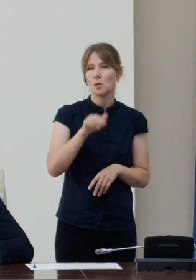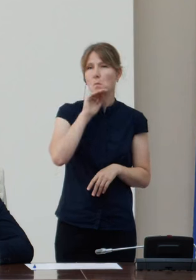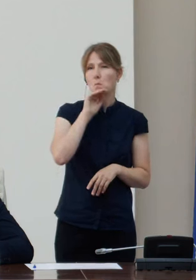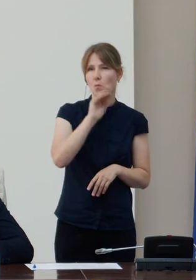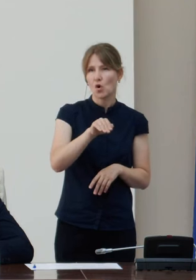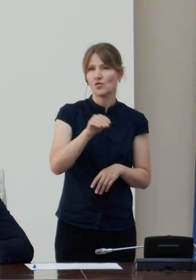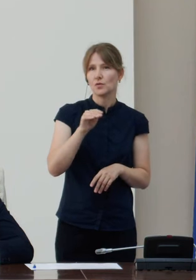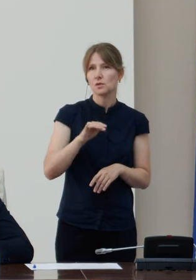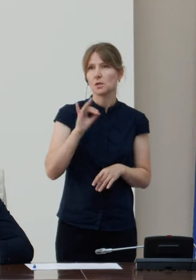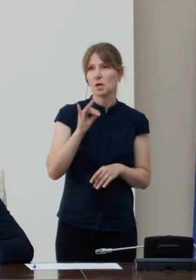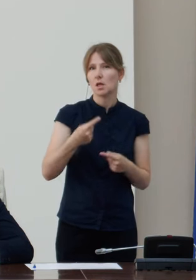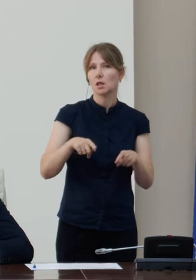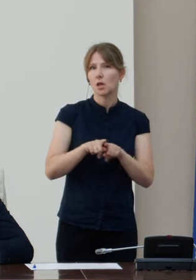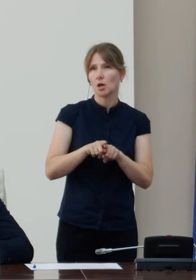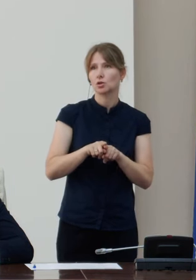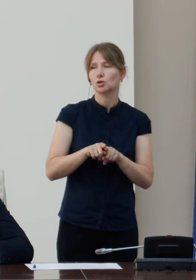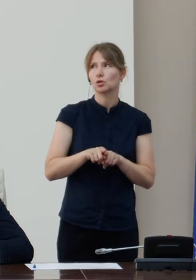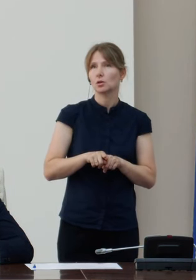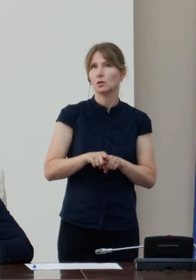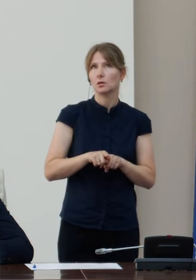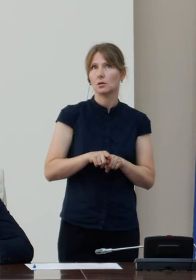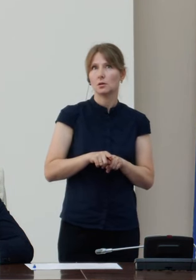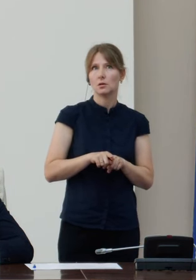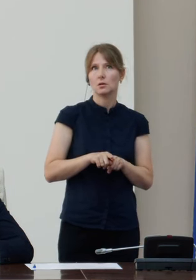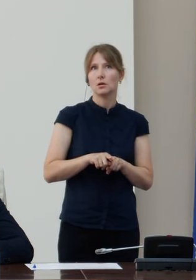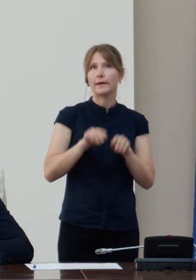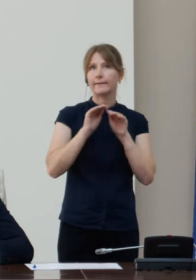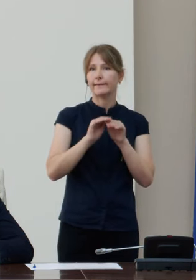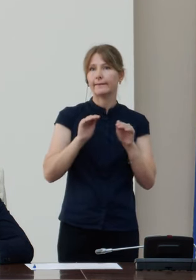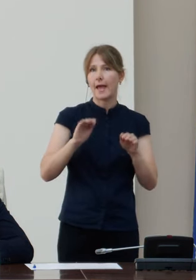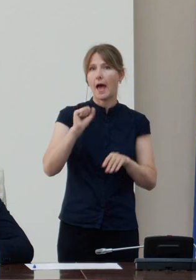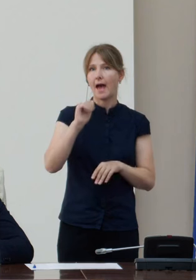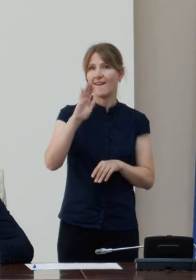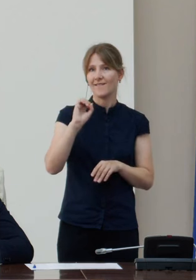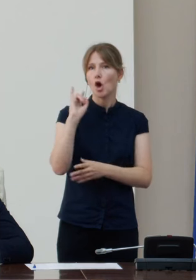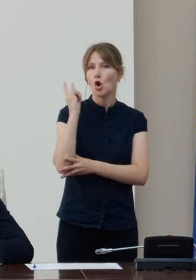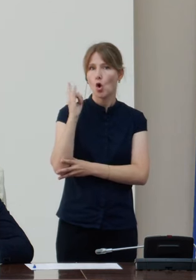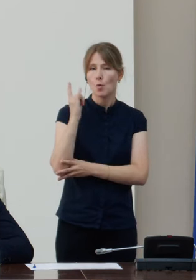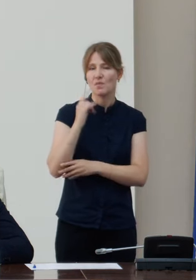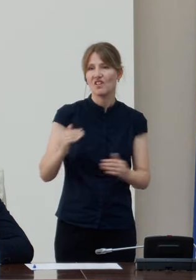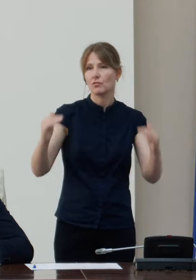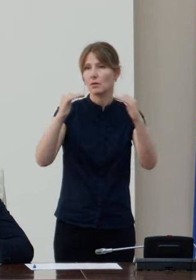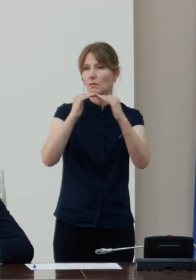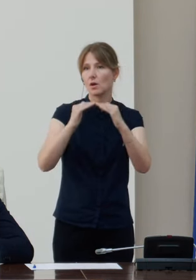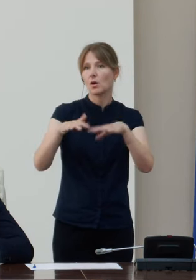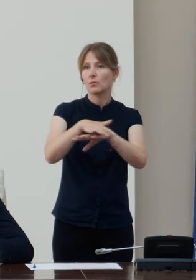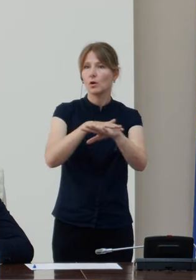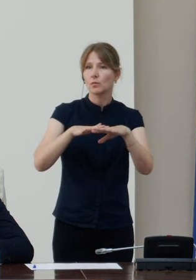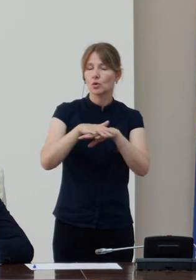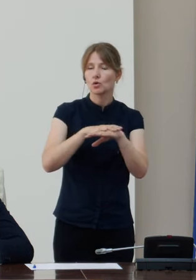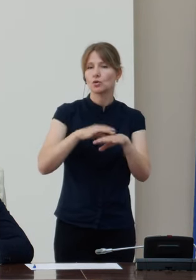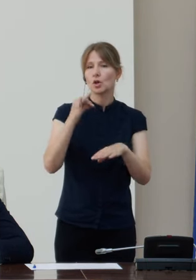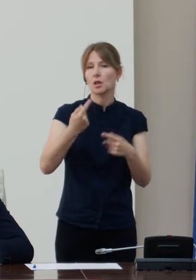profesioniști și Mariana a menționat acest număr împreună cu AVE Copii. Deci, la nivel comunitar, împreună